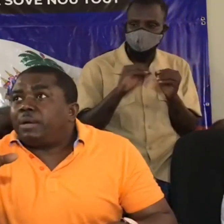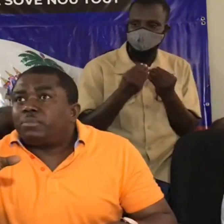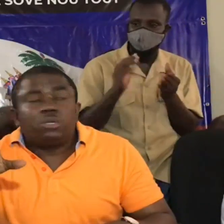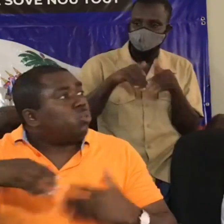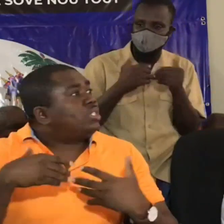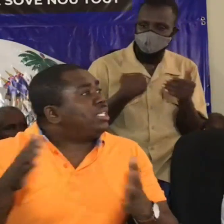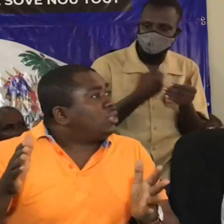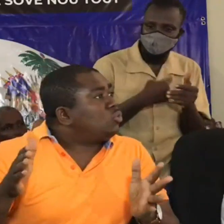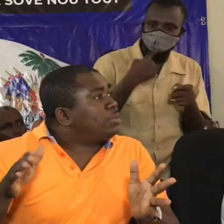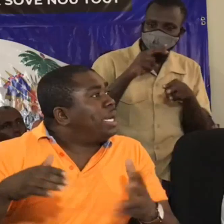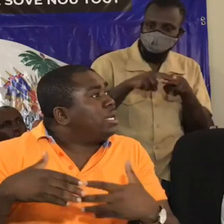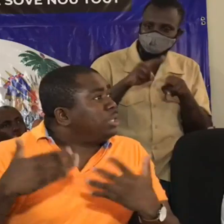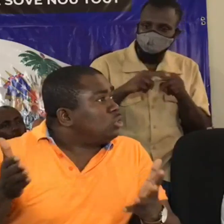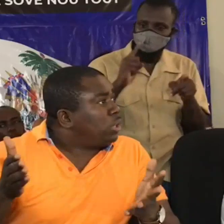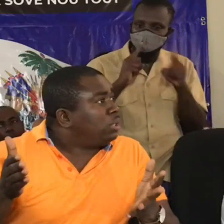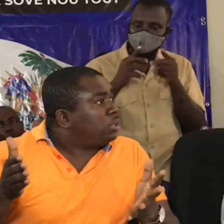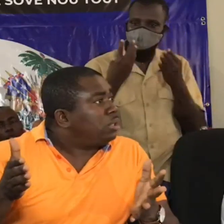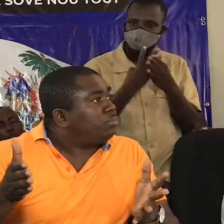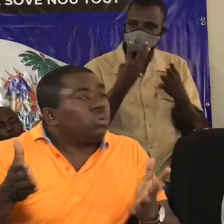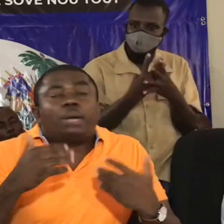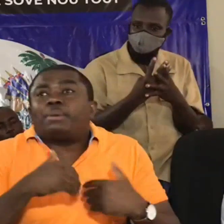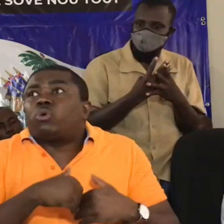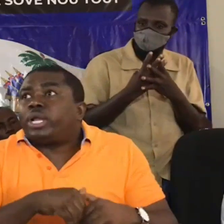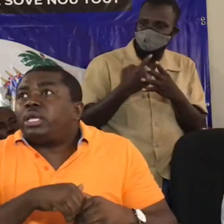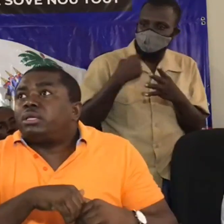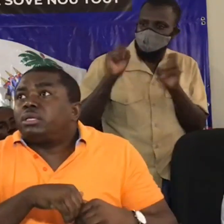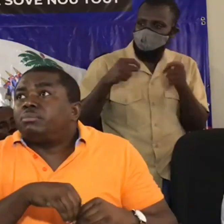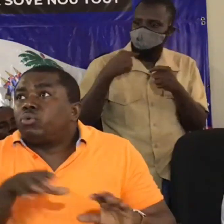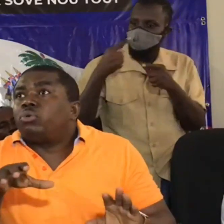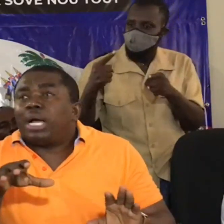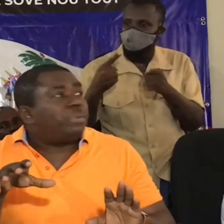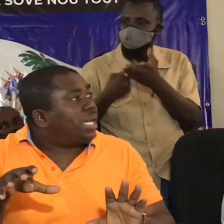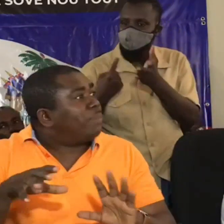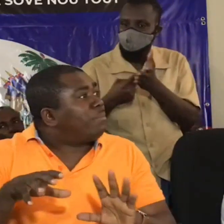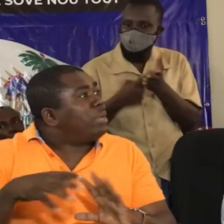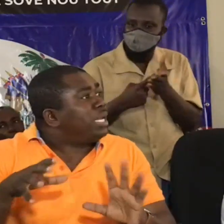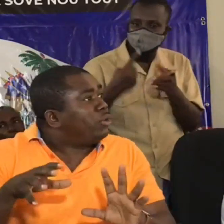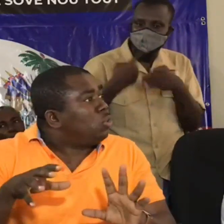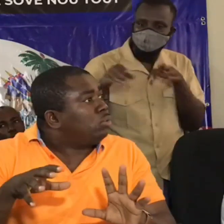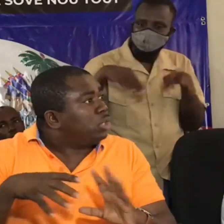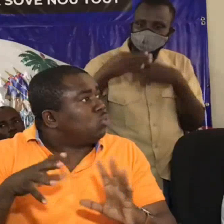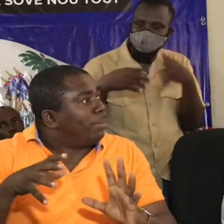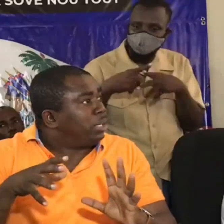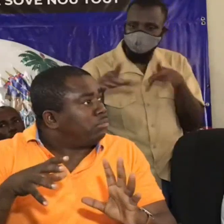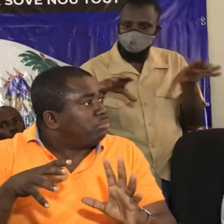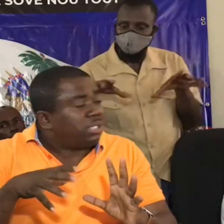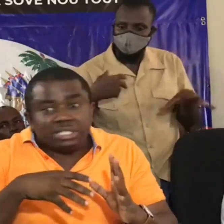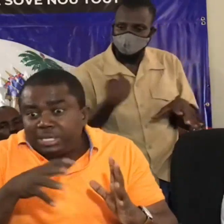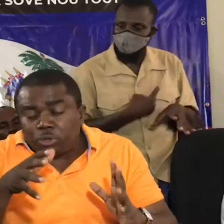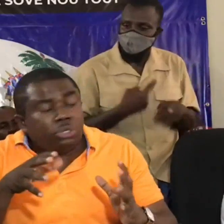après-midi, une citation qui va aller dans la prison, pour être capable de connaître ou être capable de mener dans la cour